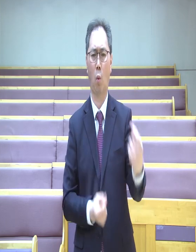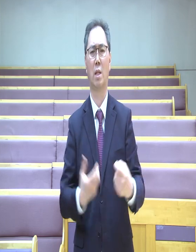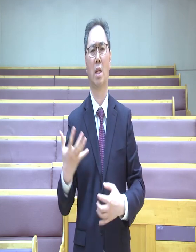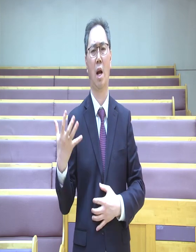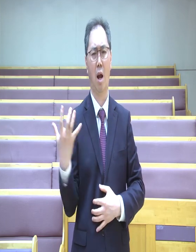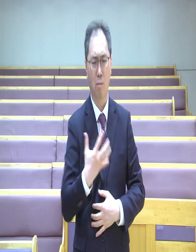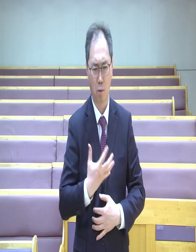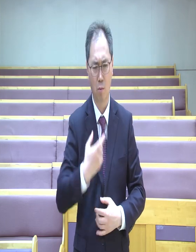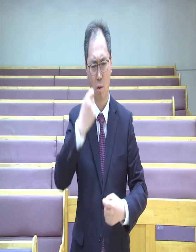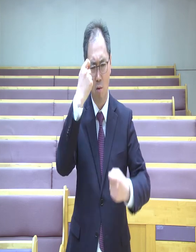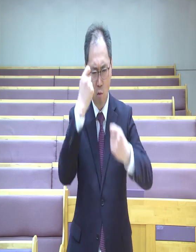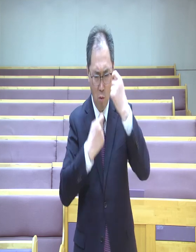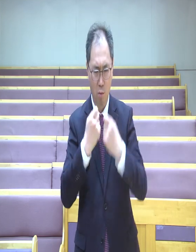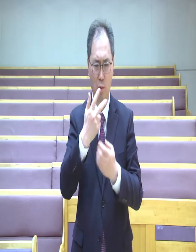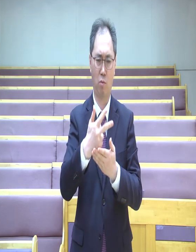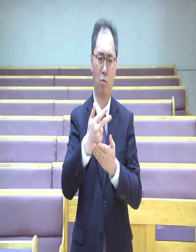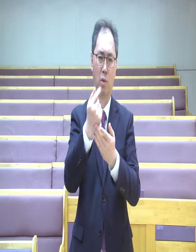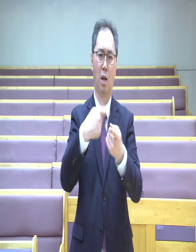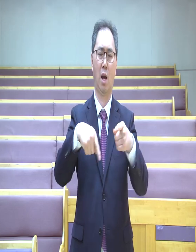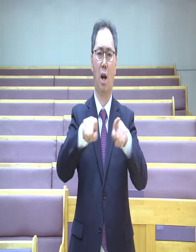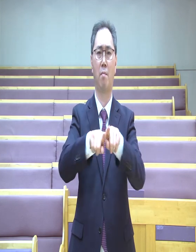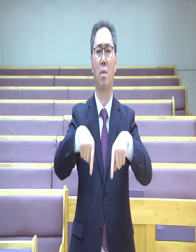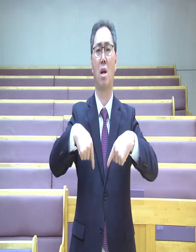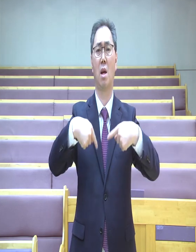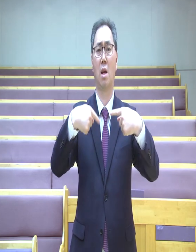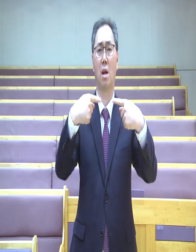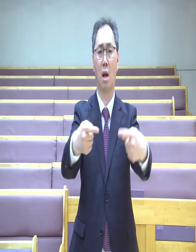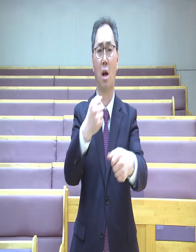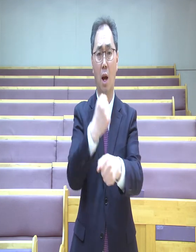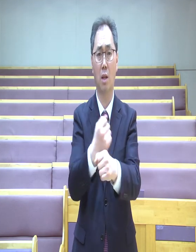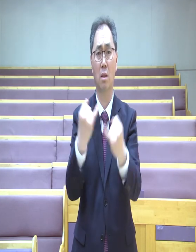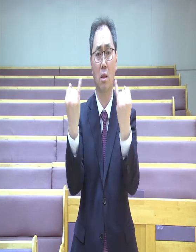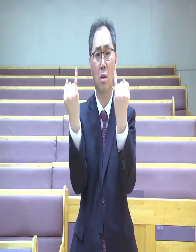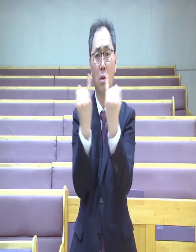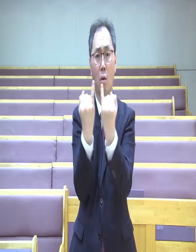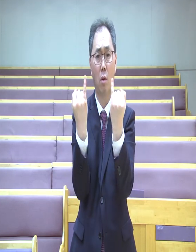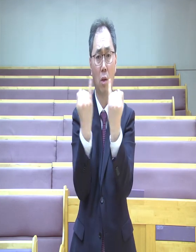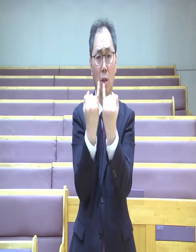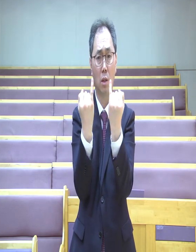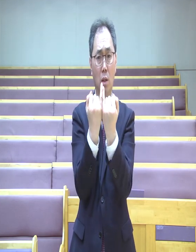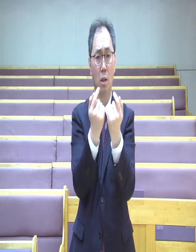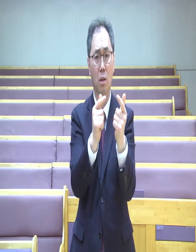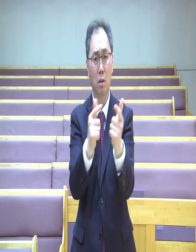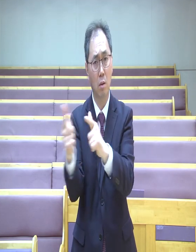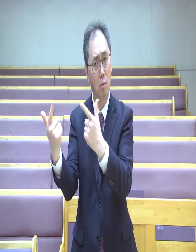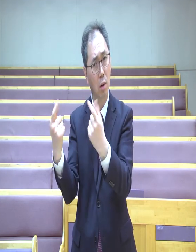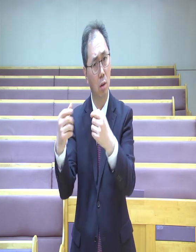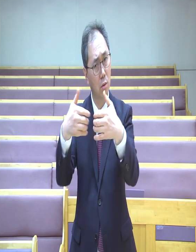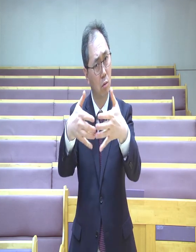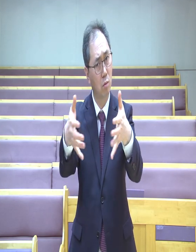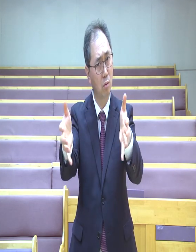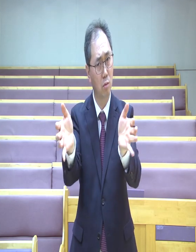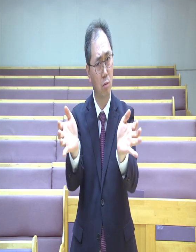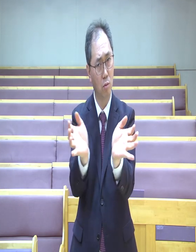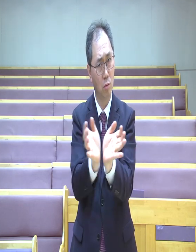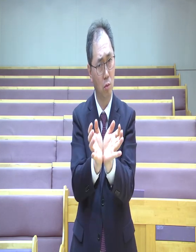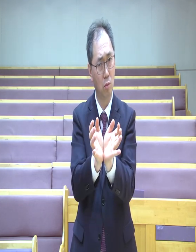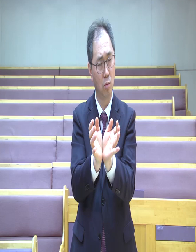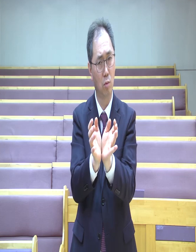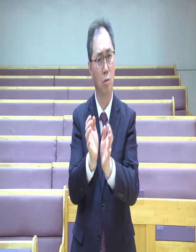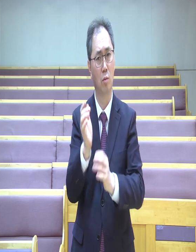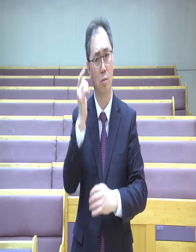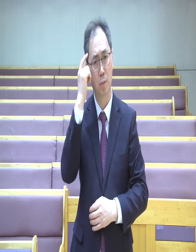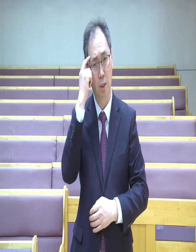느끼며 울며 주님 앞에 함께 있었던 그 십자가를 붙들고 있는 이 여인, 그리고